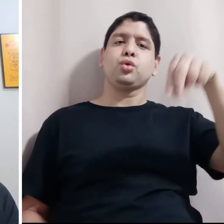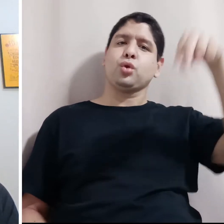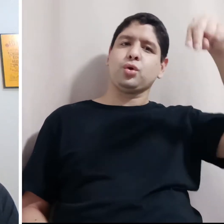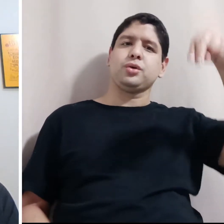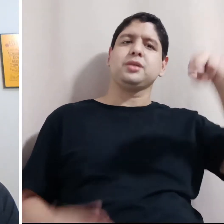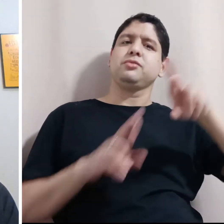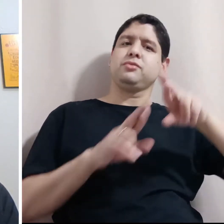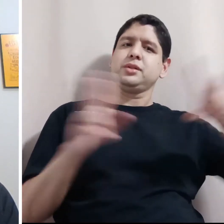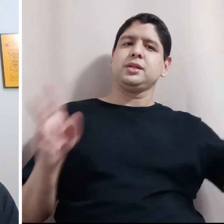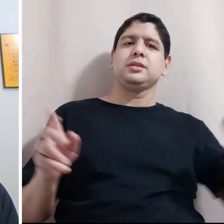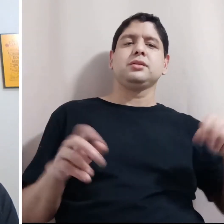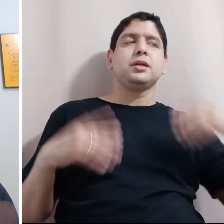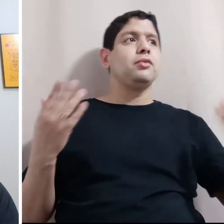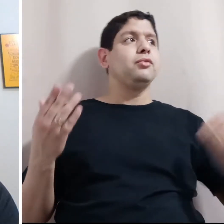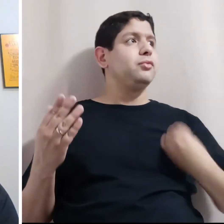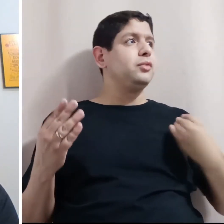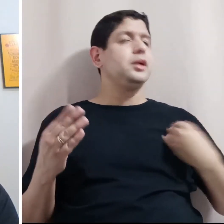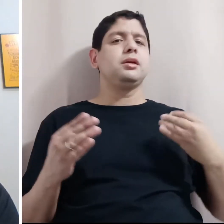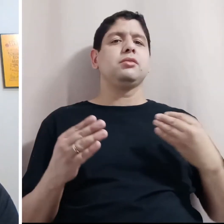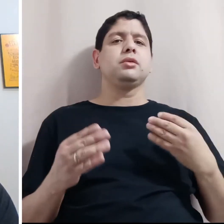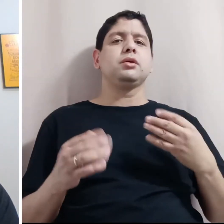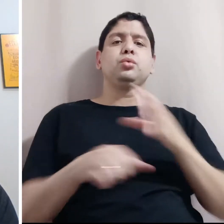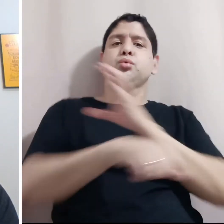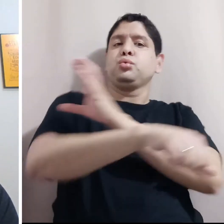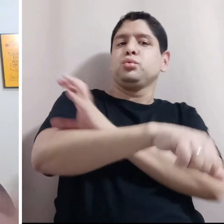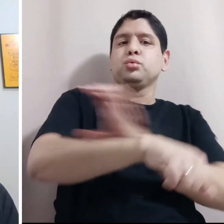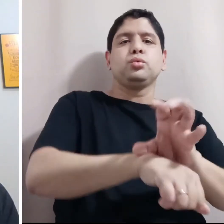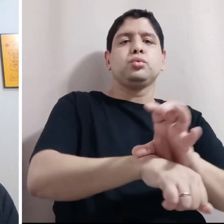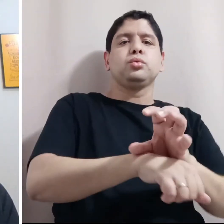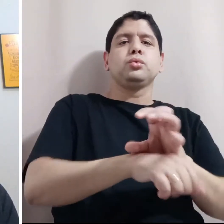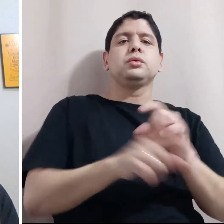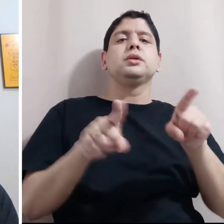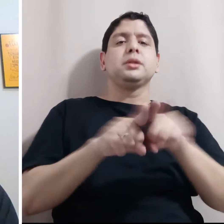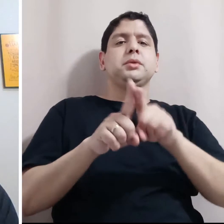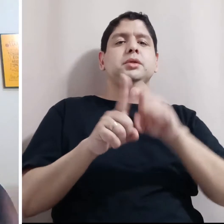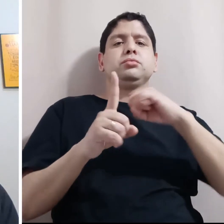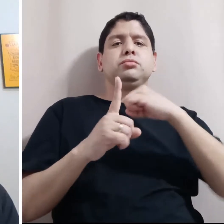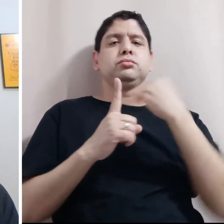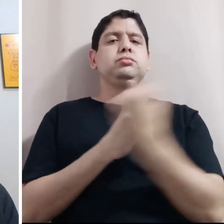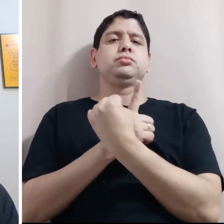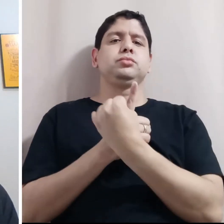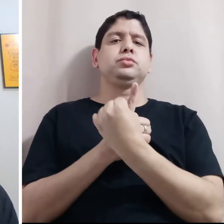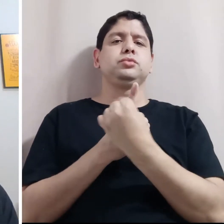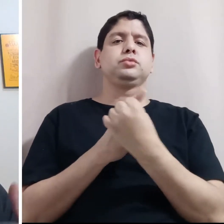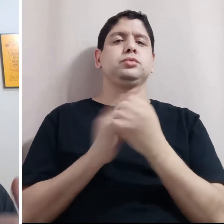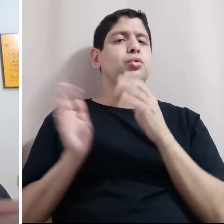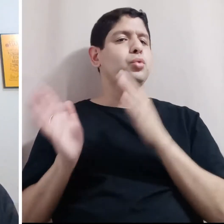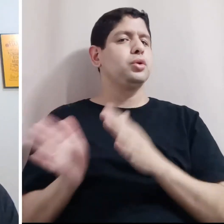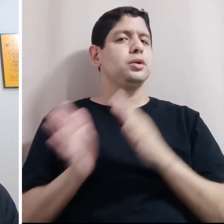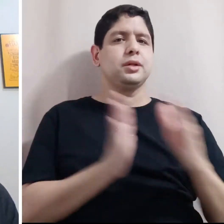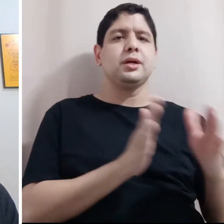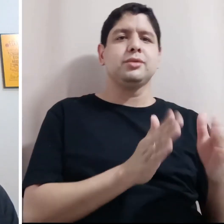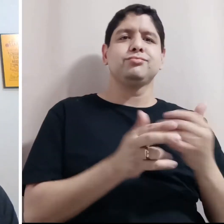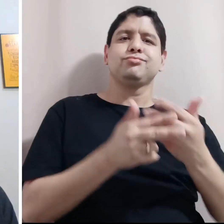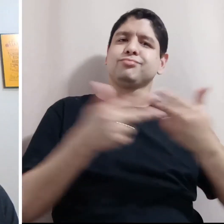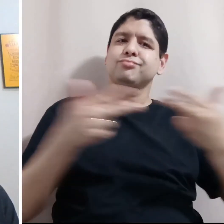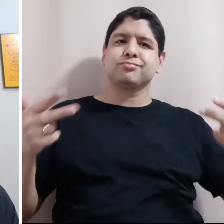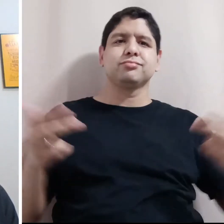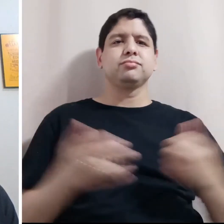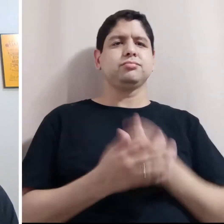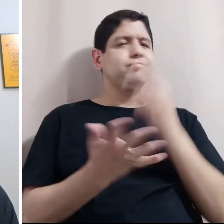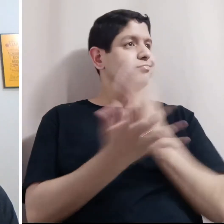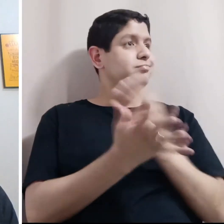e cada um deles vivendo de uma maneira, né? Com uma cultura diferente, com uma sociedade diferente, com uma